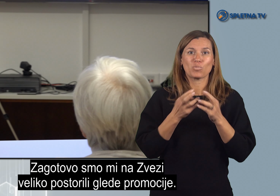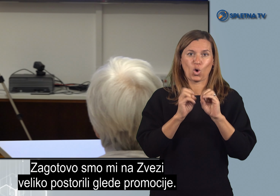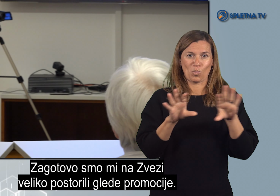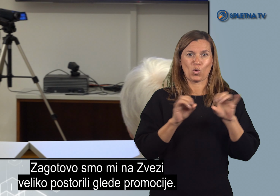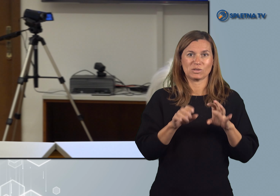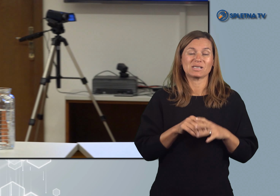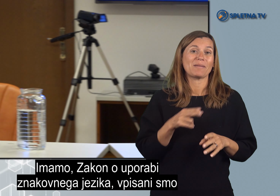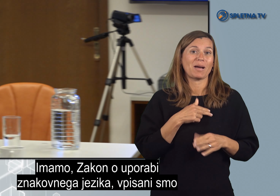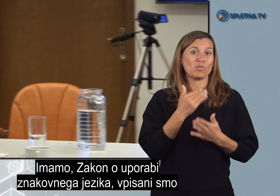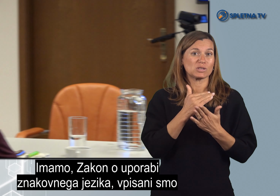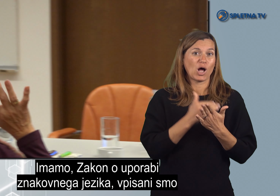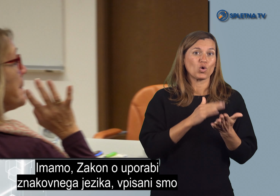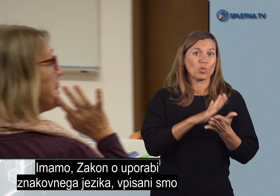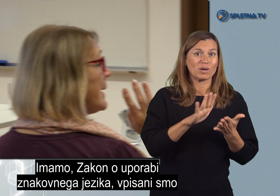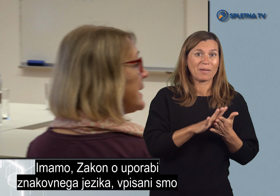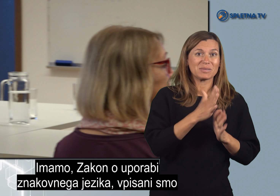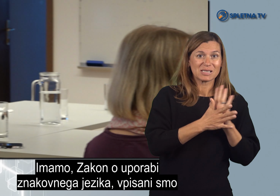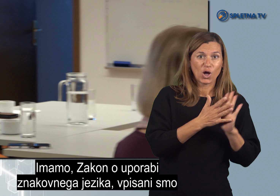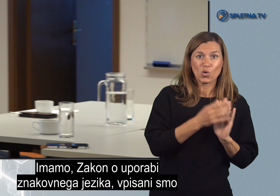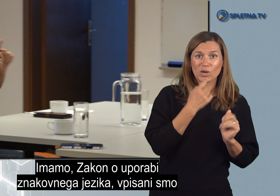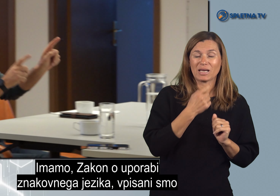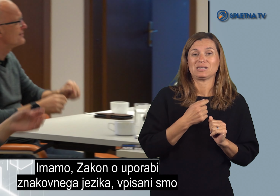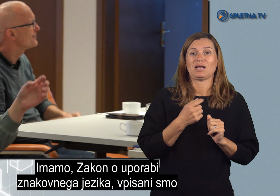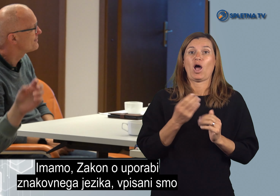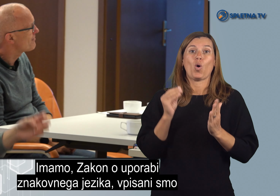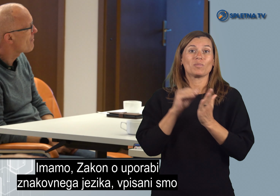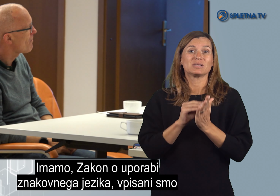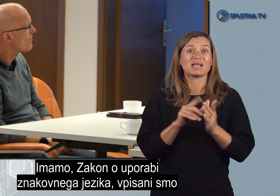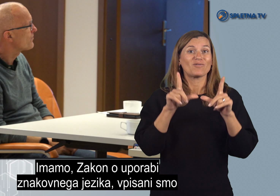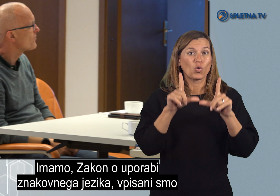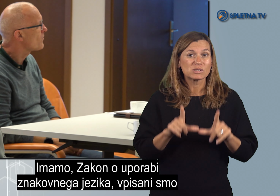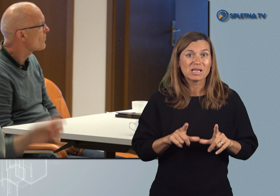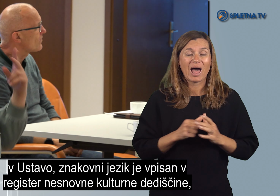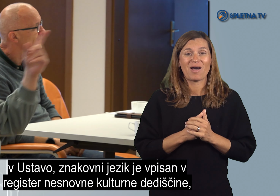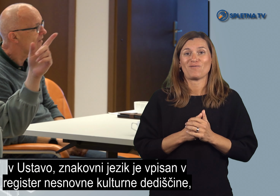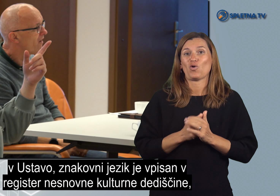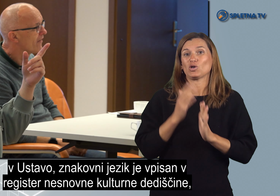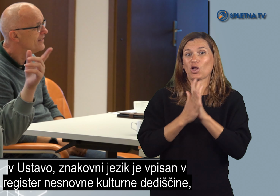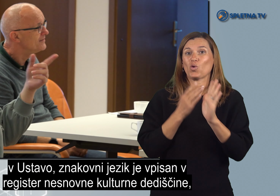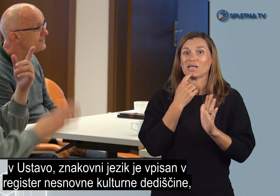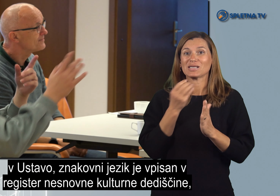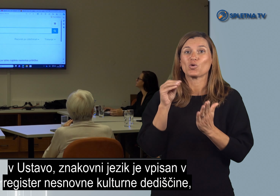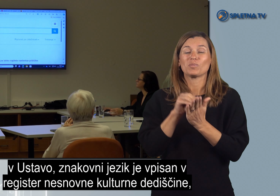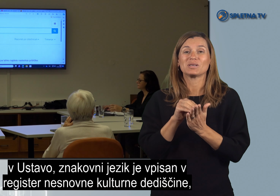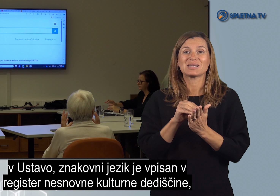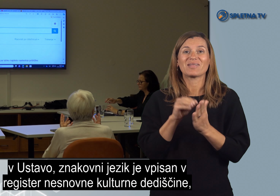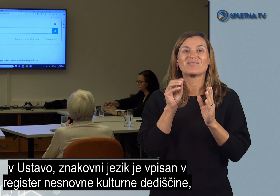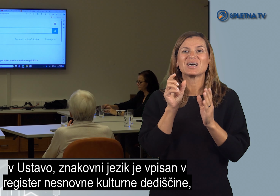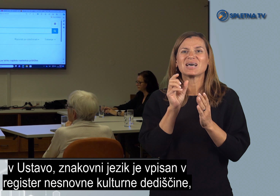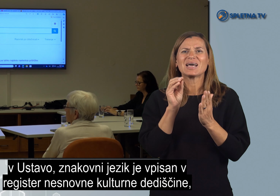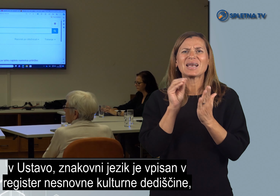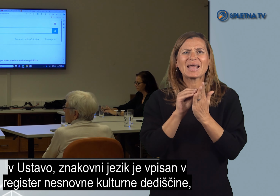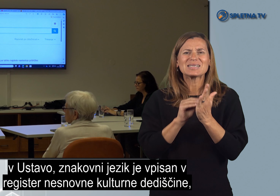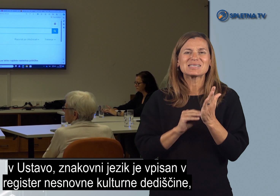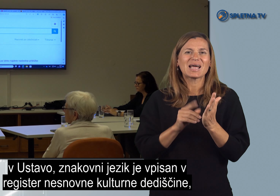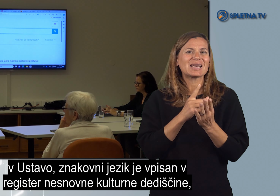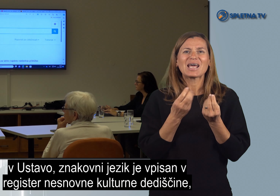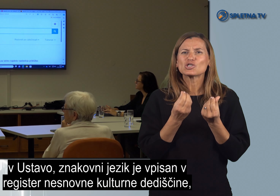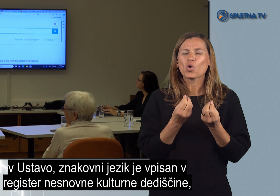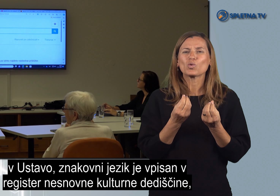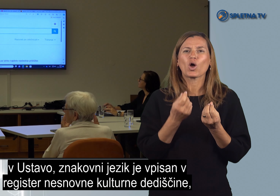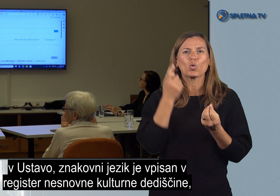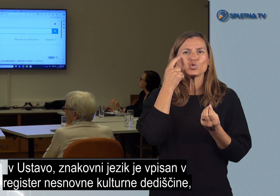Imamo zakon o uporabi znakovnega jezika, vpisani smo v ustavo. Znakovni jezik je vpisan v register nesnovne kulturne dediščine.